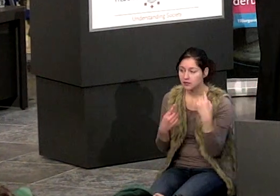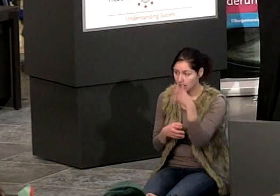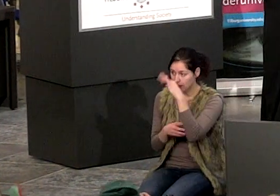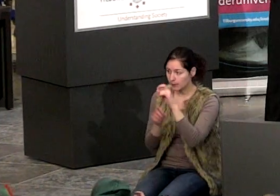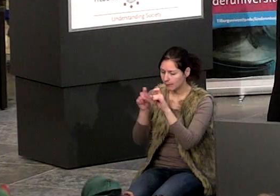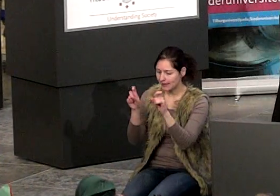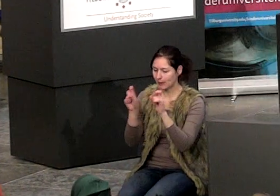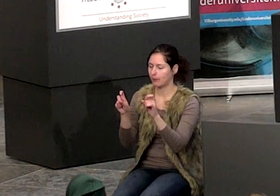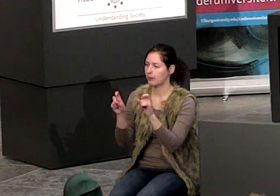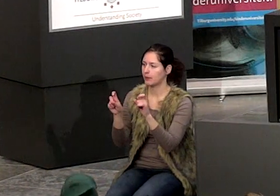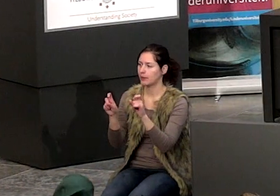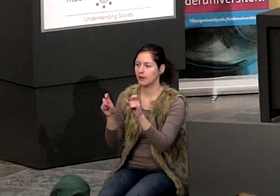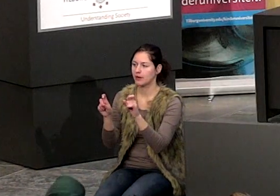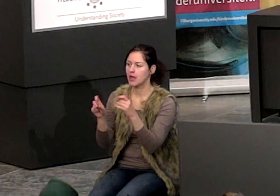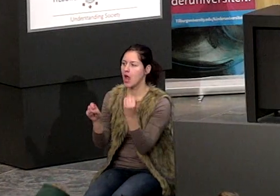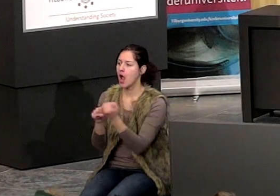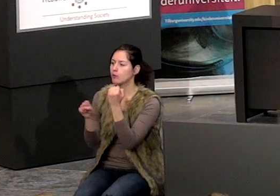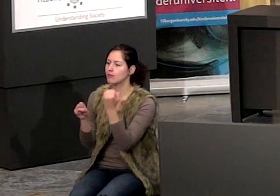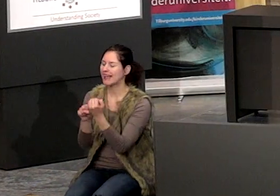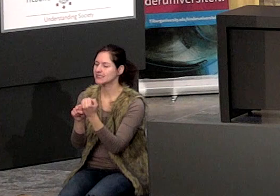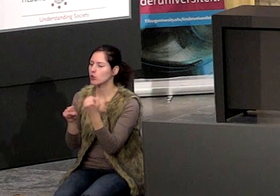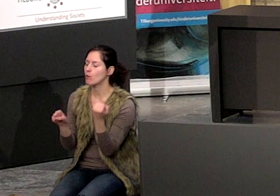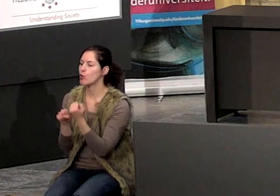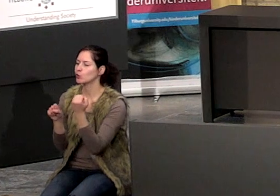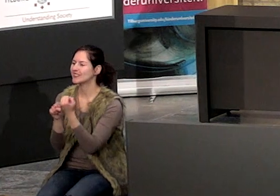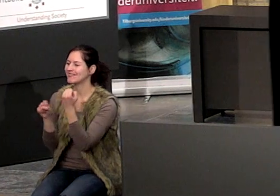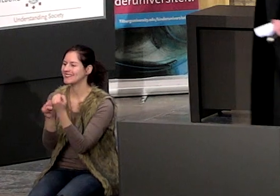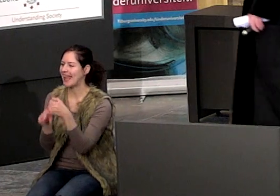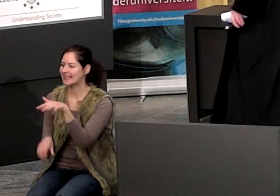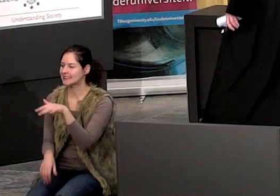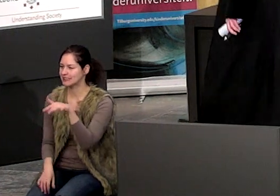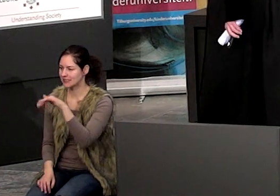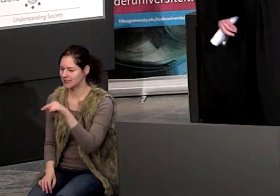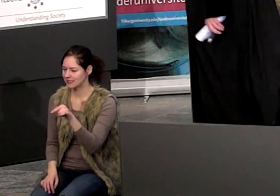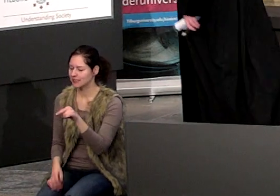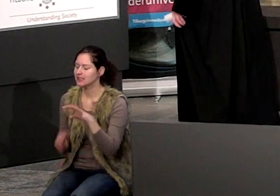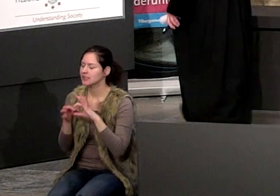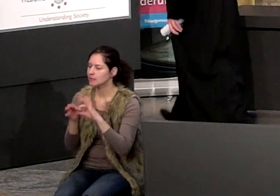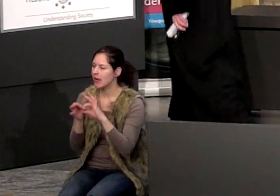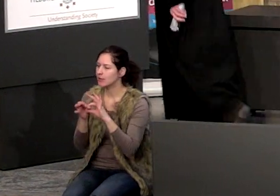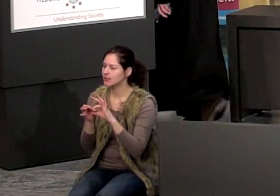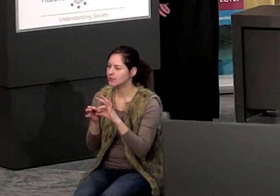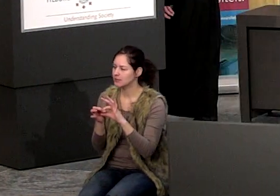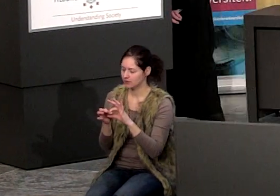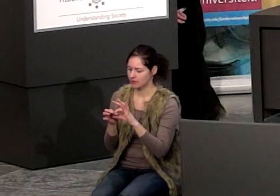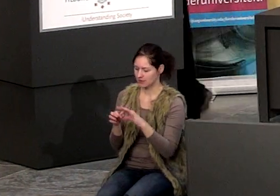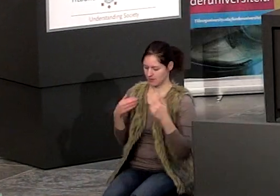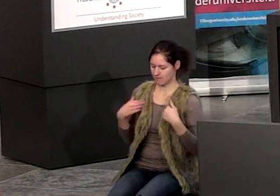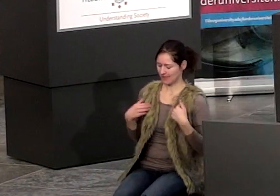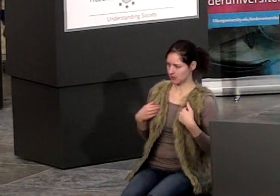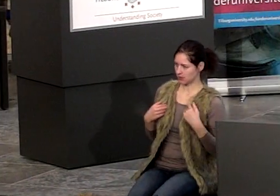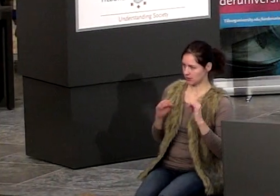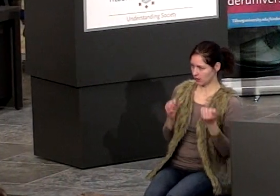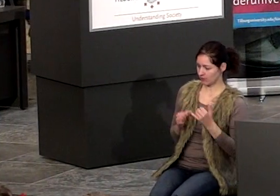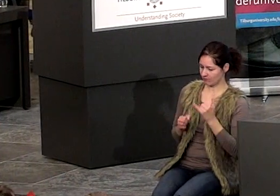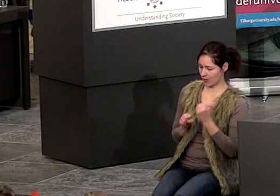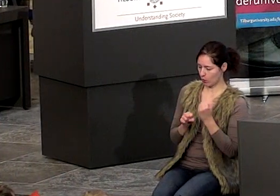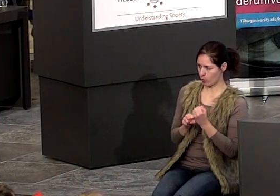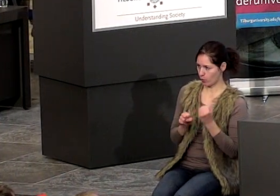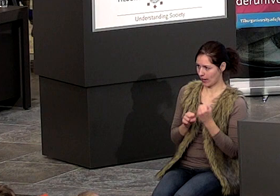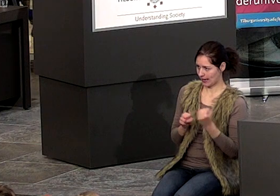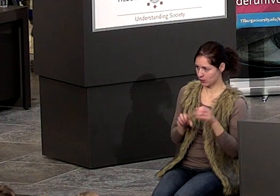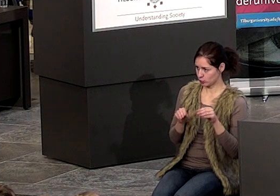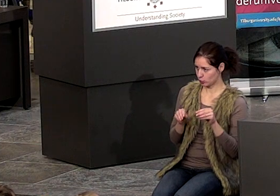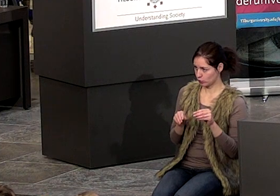uit dat heet arbeidsproductiviteit. En dat gaat over de hoeveelheid werk die mensen kunnen verrichten, de hoeveelheid werk die leraren